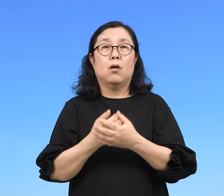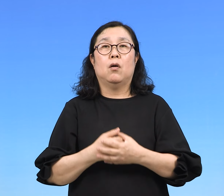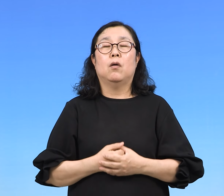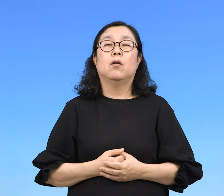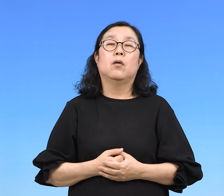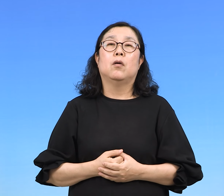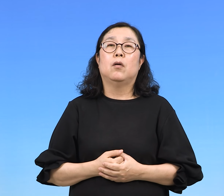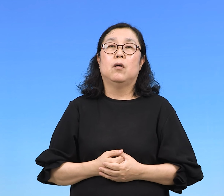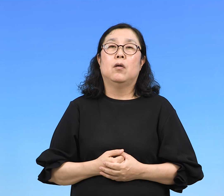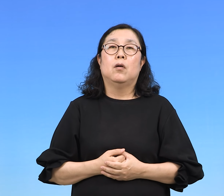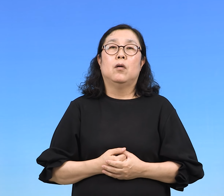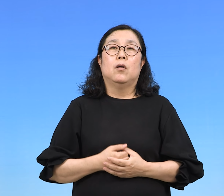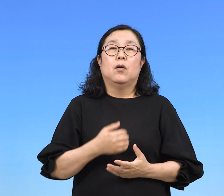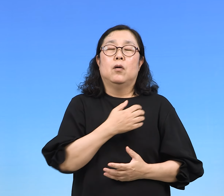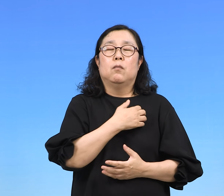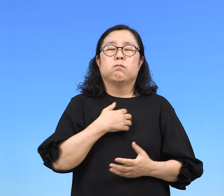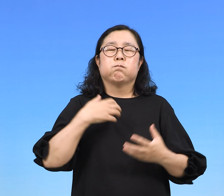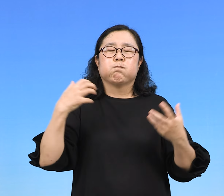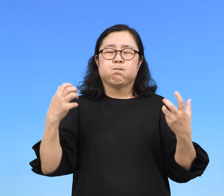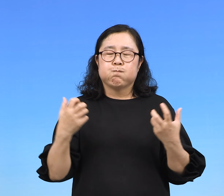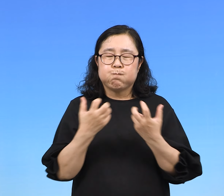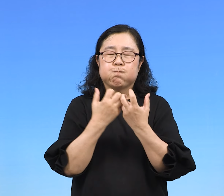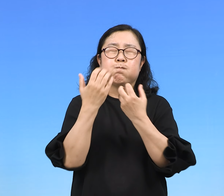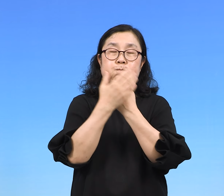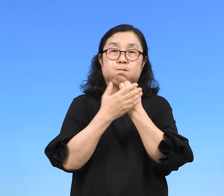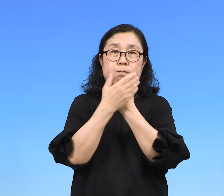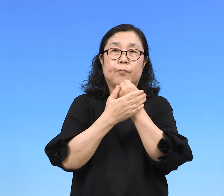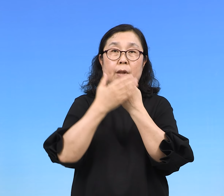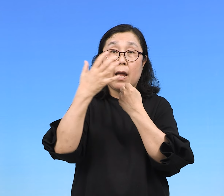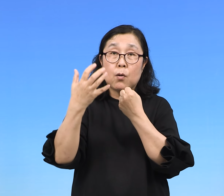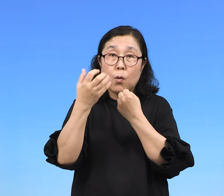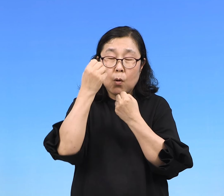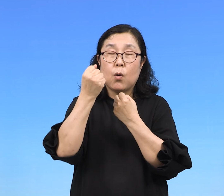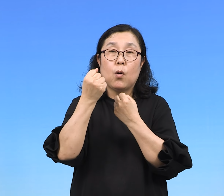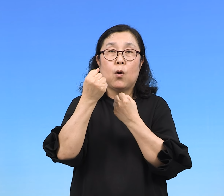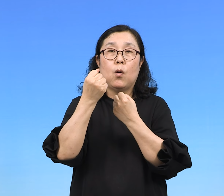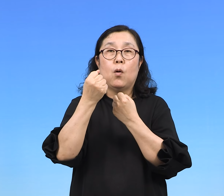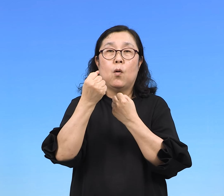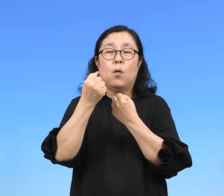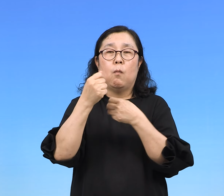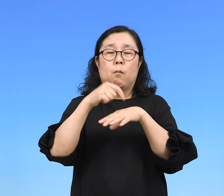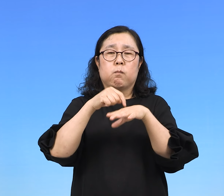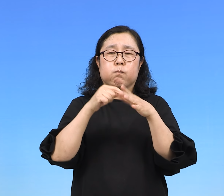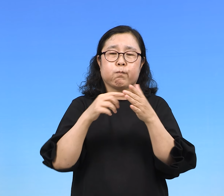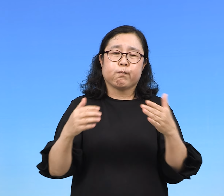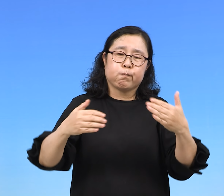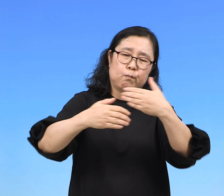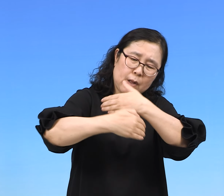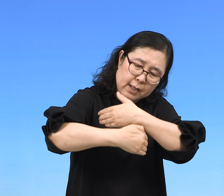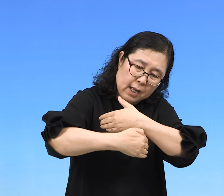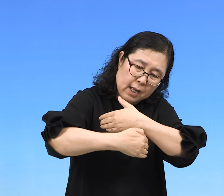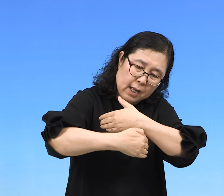그에게 말로 다 할 수 없는 풍성한 은혜로 보듬어 주시기를 원합니다.